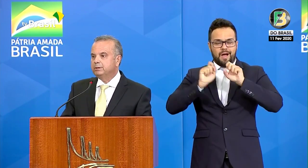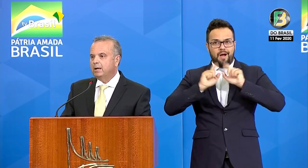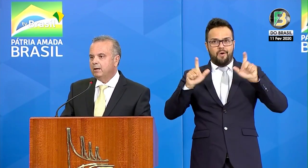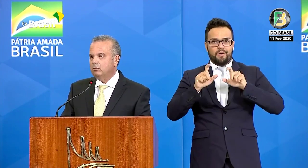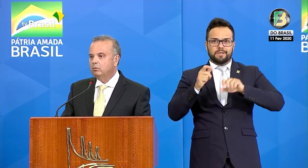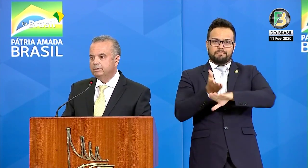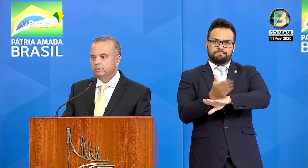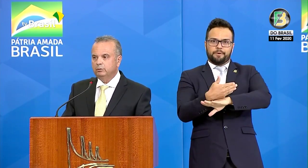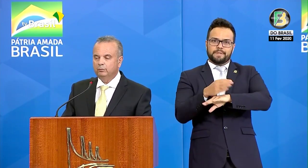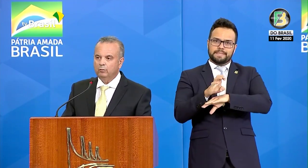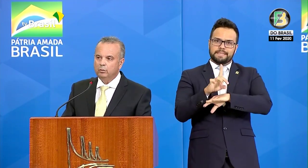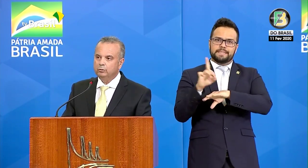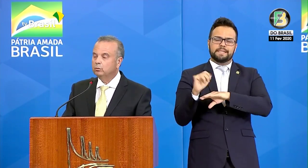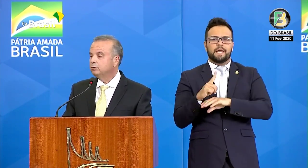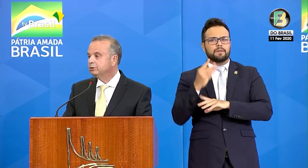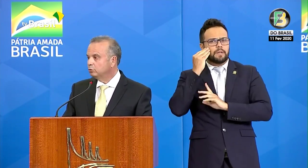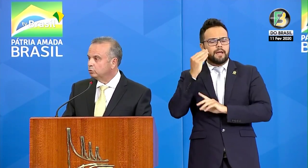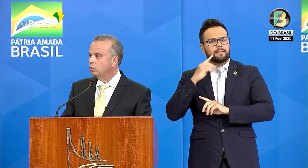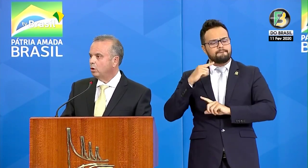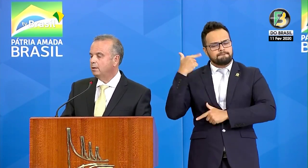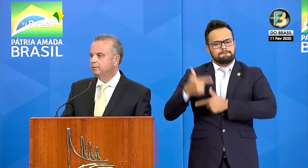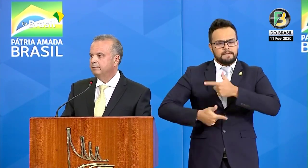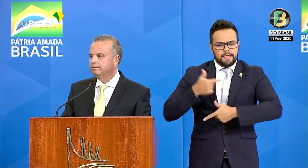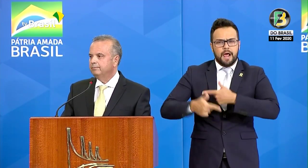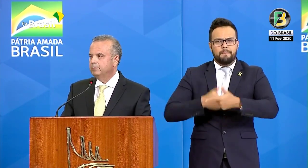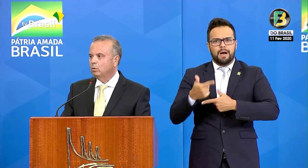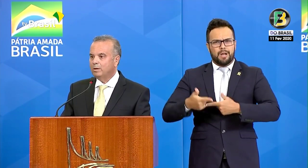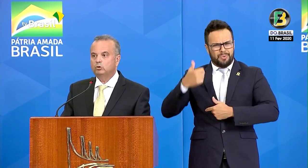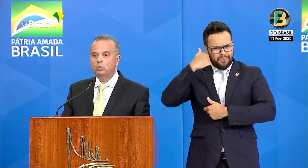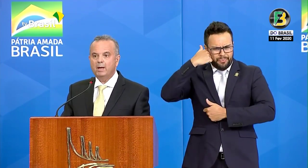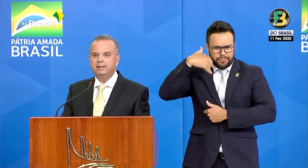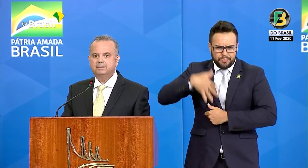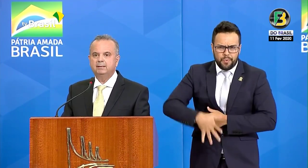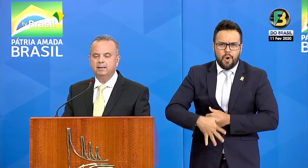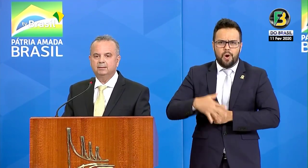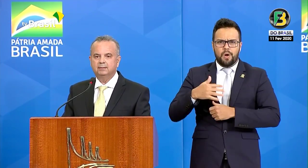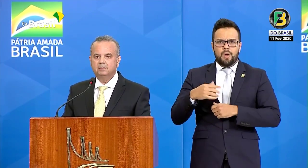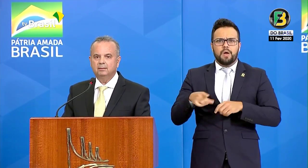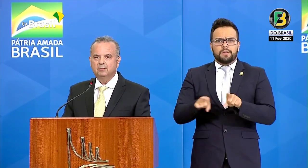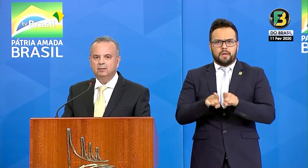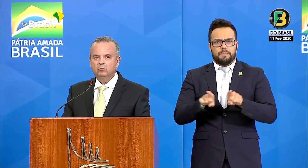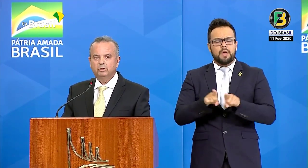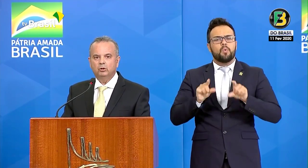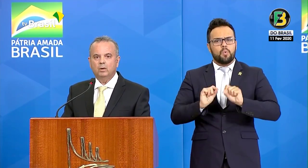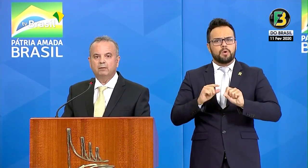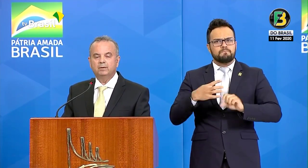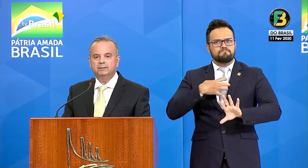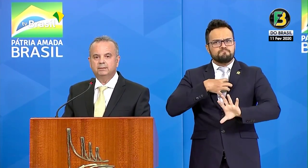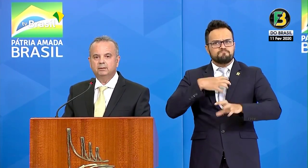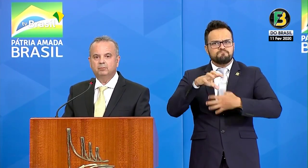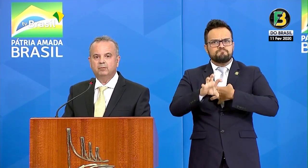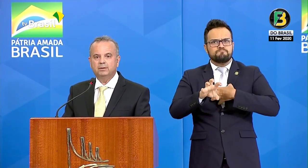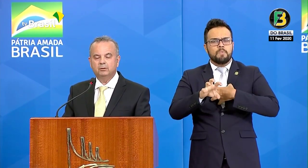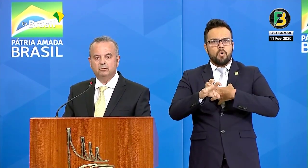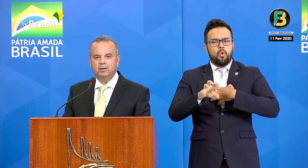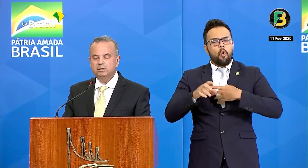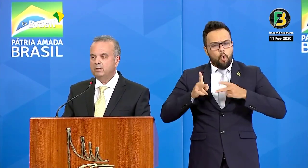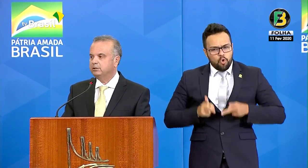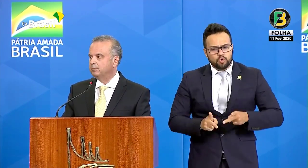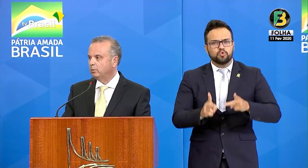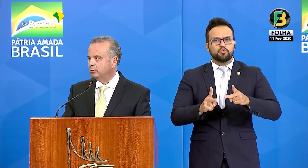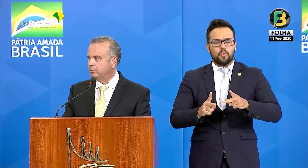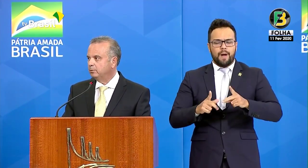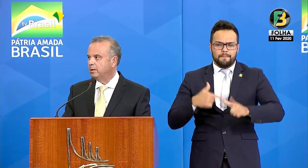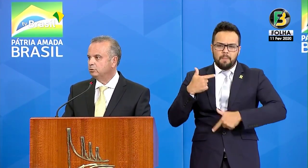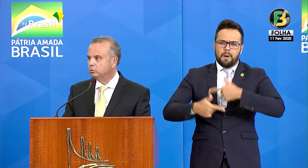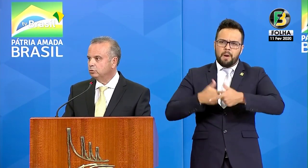para buscar com o seu esforço, com o seu suor, com a sua resiliência, continuar avançando para fazer um país